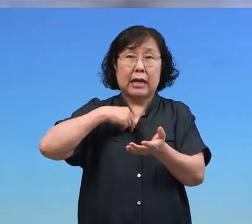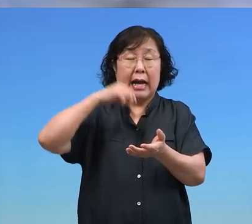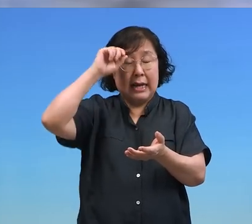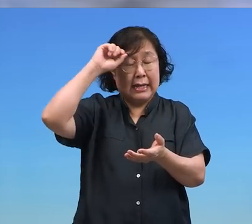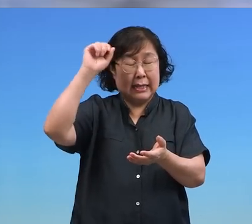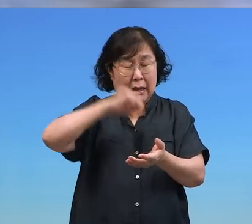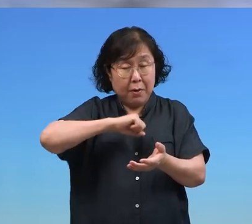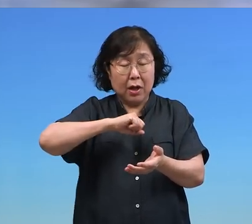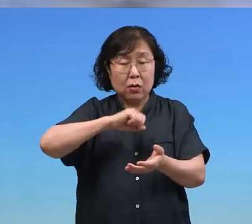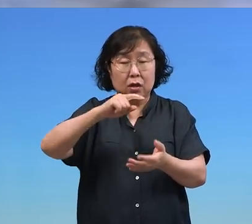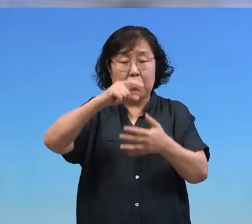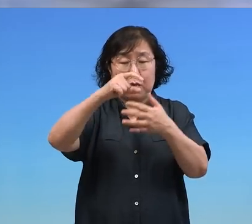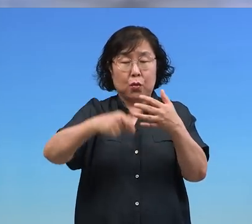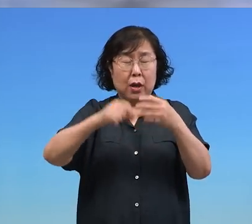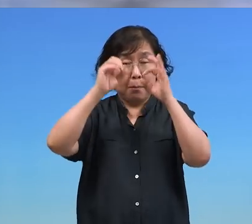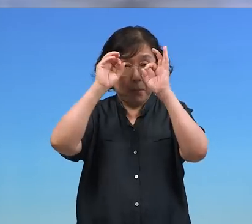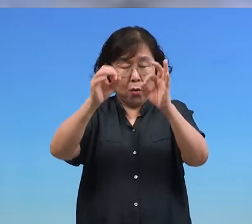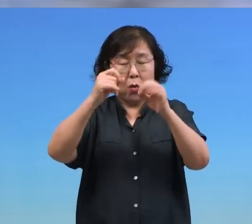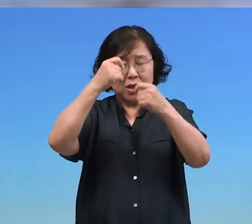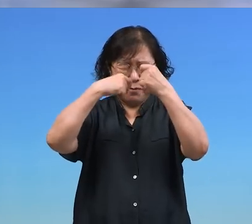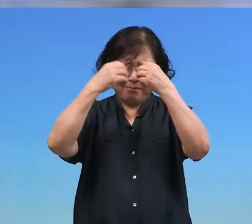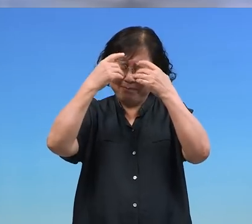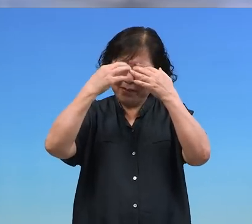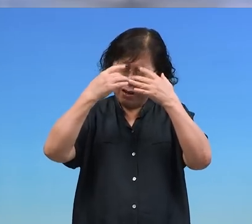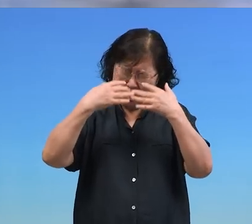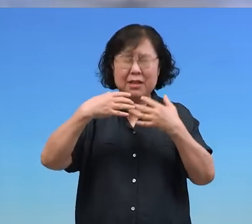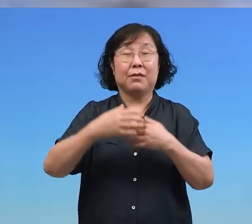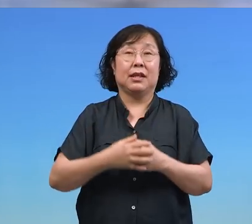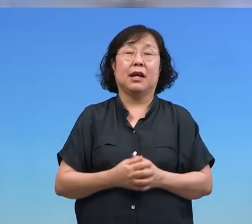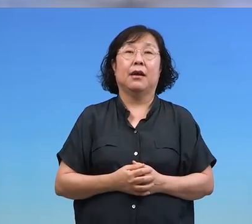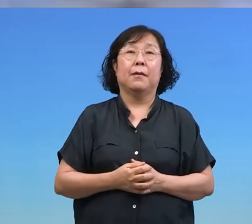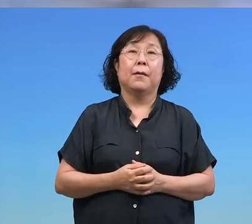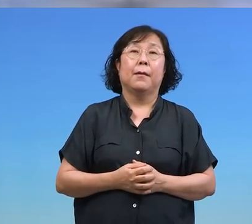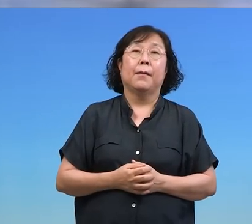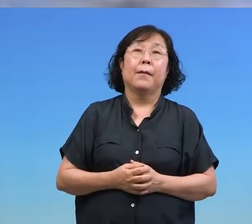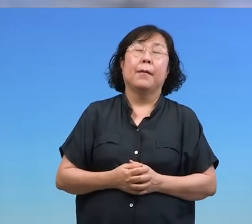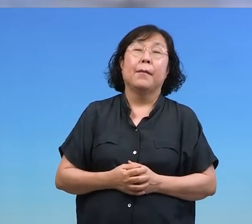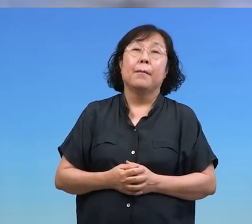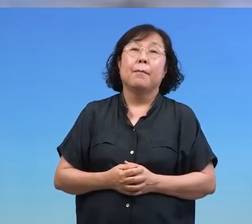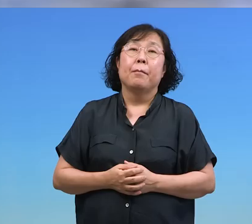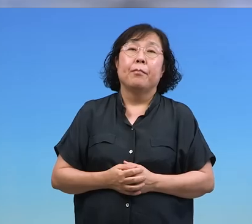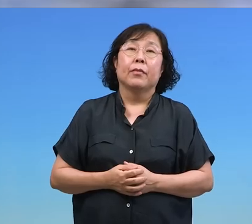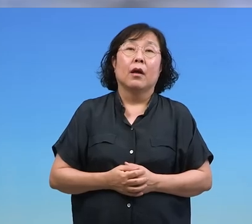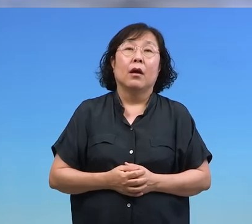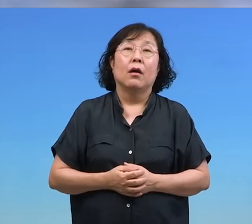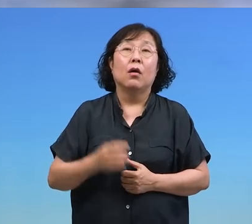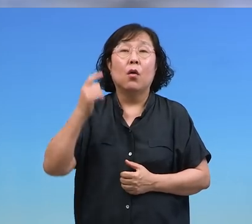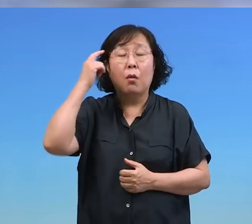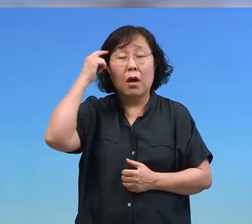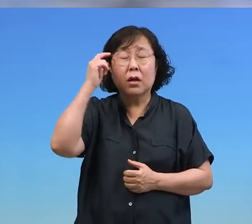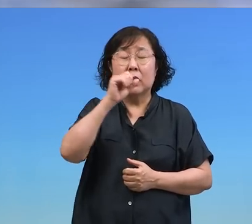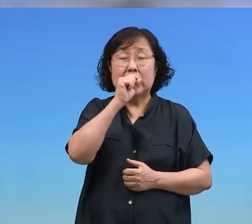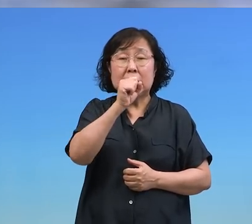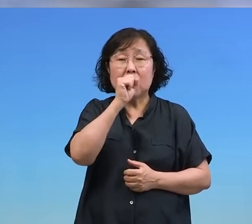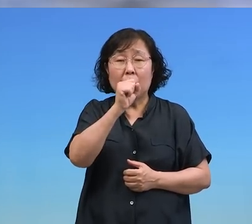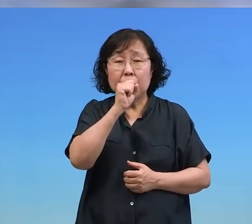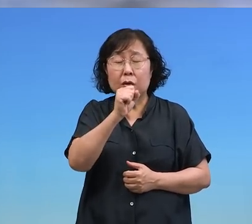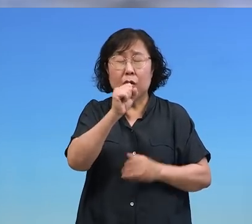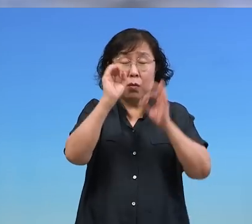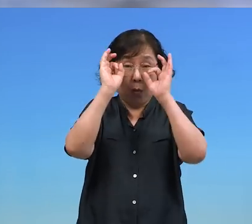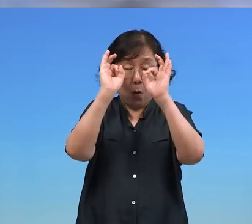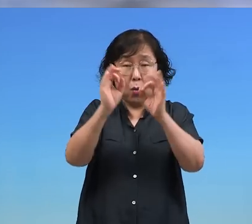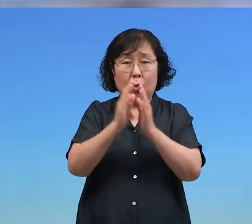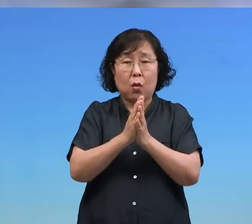근래에 울고 싶은 분은 제가 보내드릴게요 왜 다 그 인터뷰를 보고